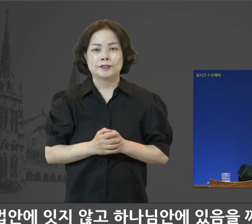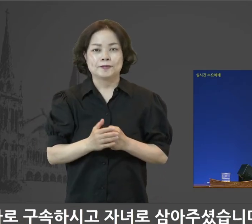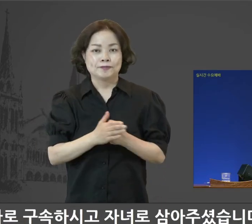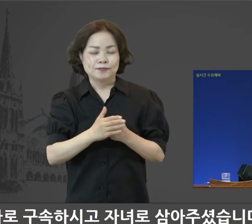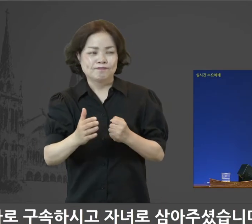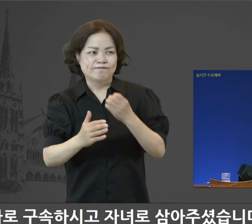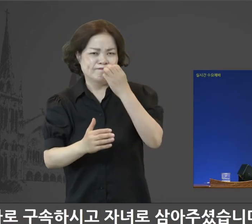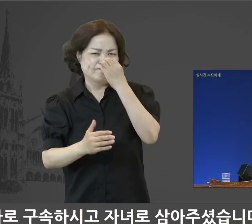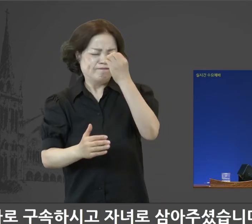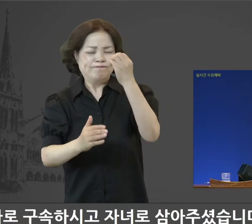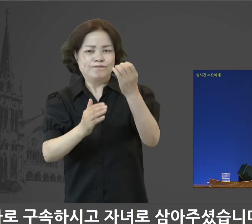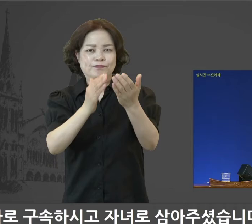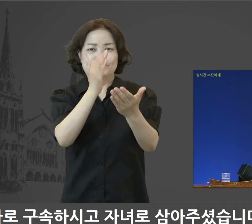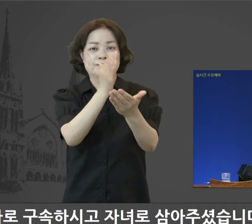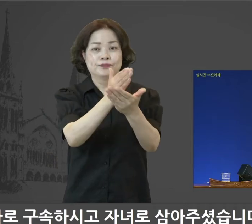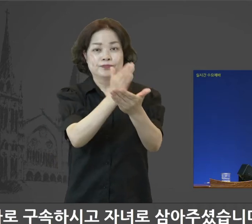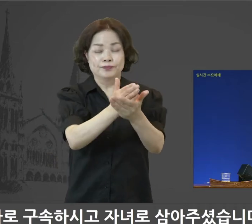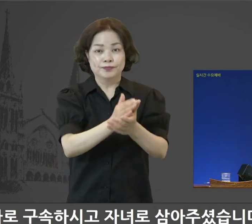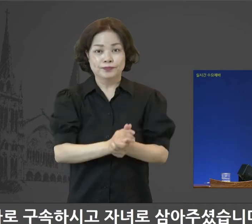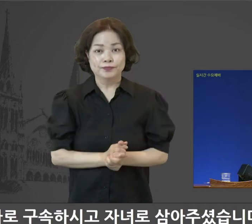그러므로 교만해질 수 없습니다.